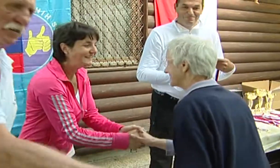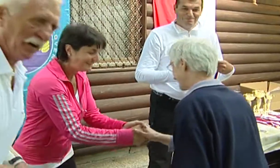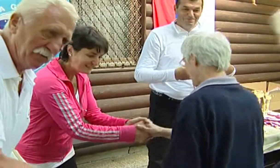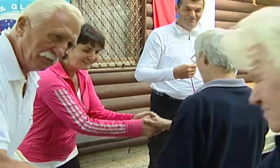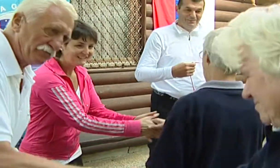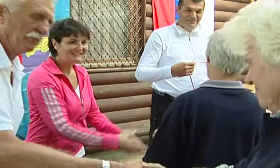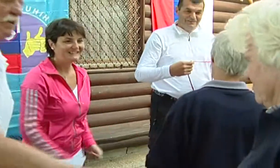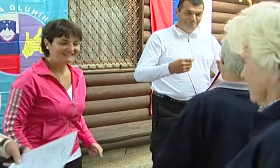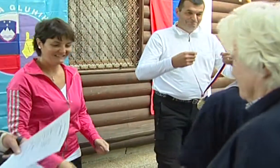tako.